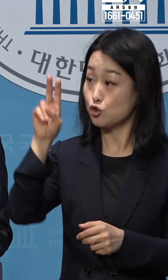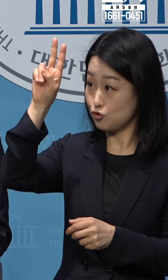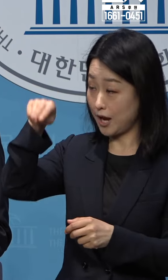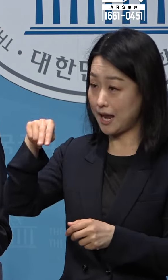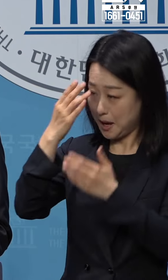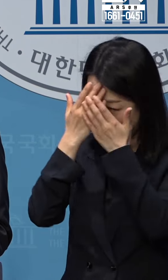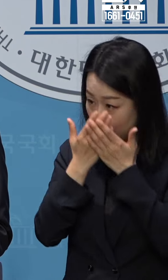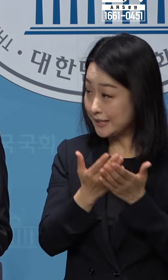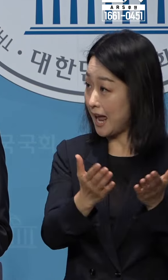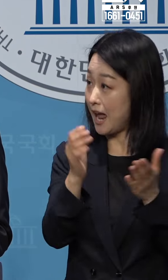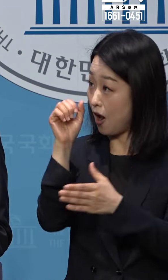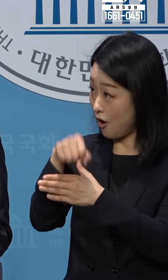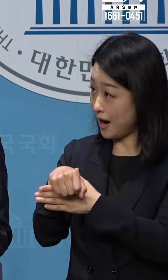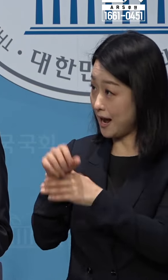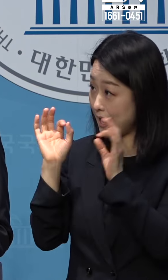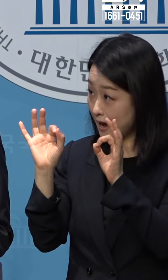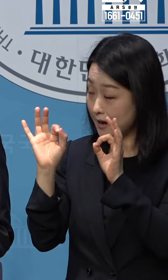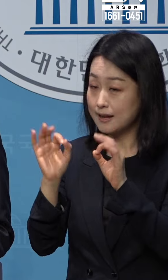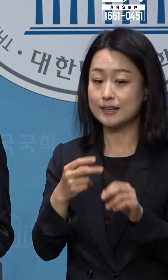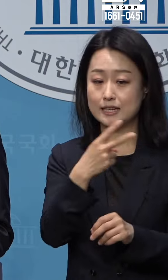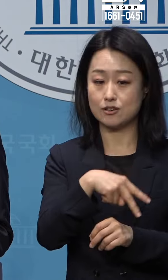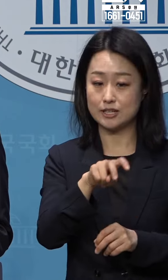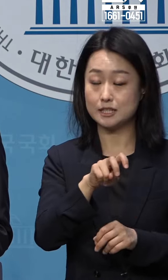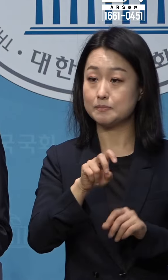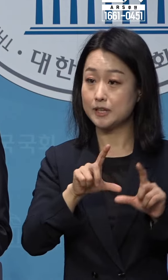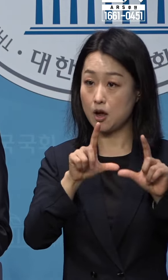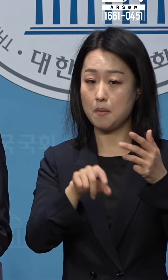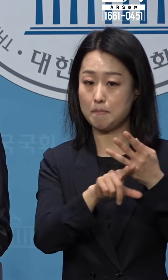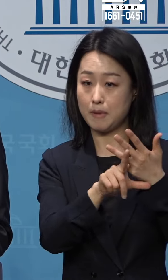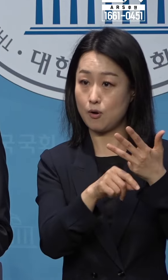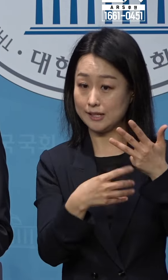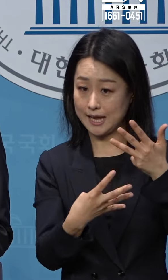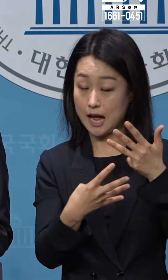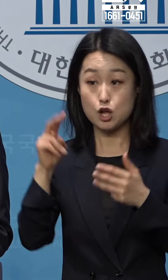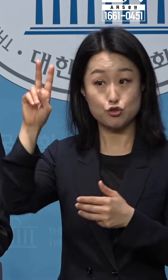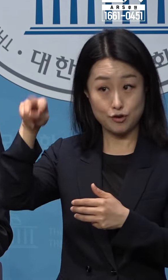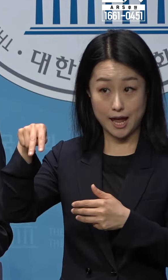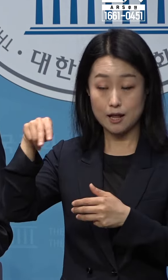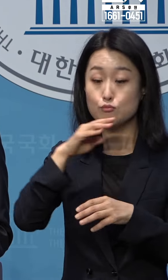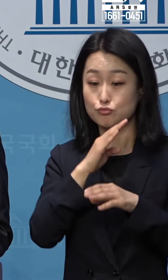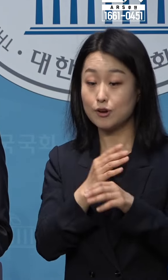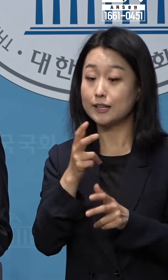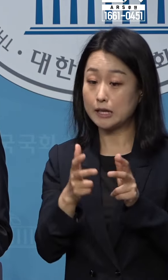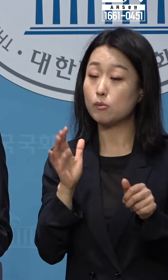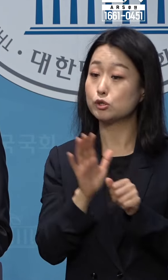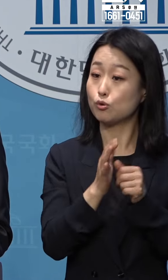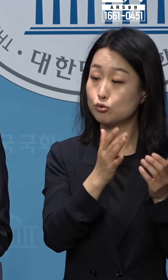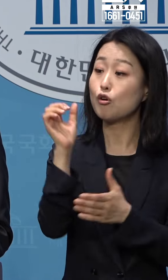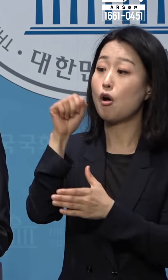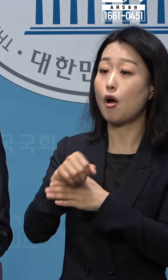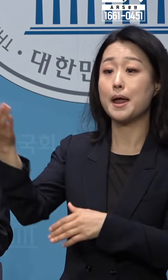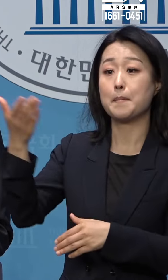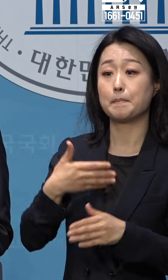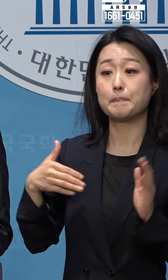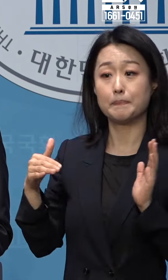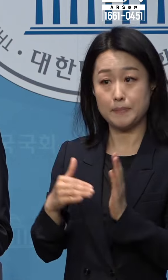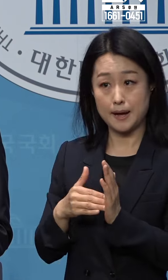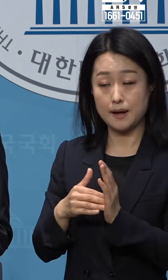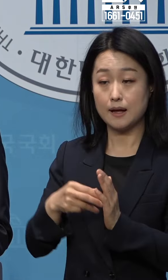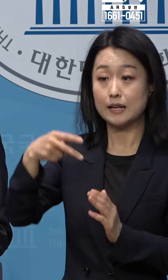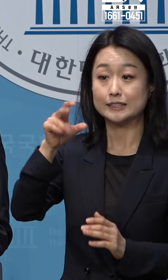하여 2020년 8월 4일으로부터 대북제재 면제 승인을 받았습니다